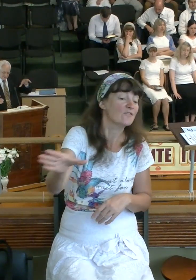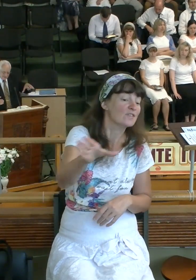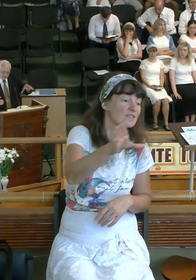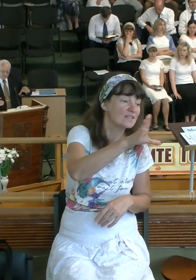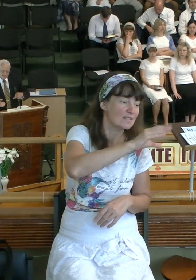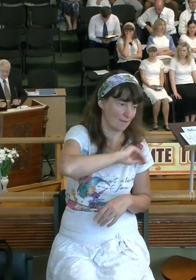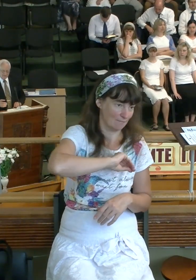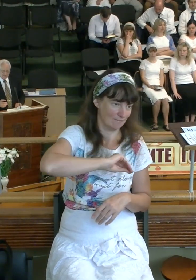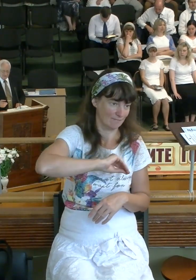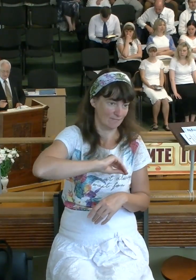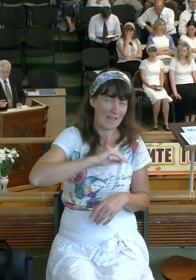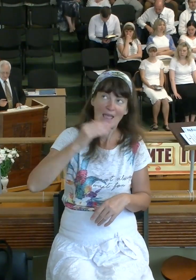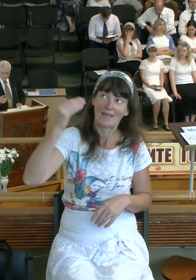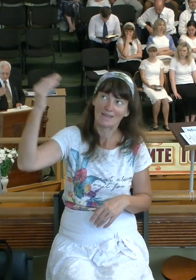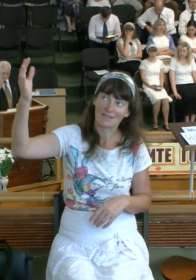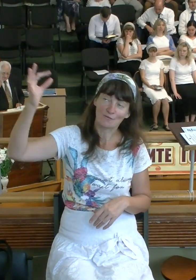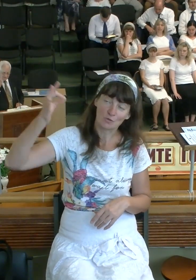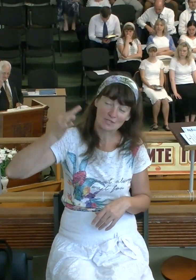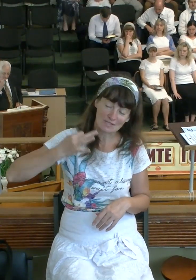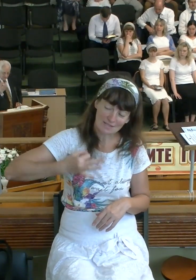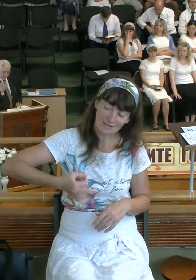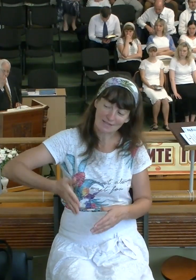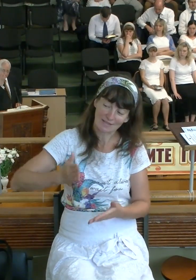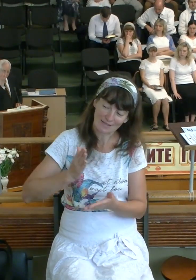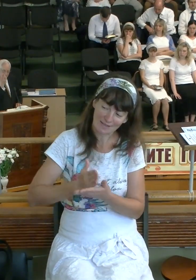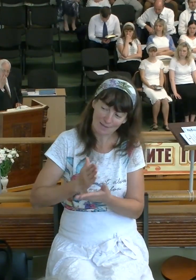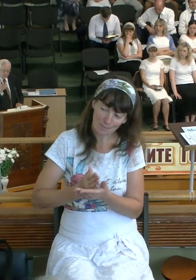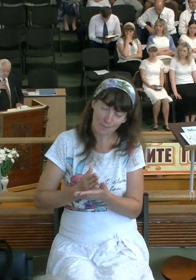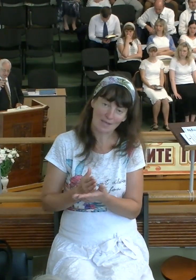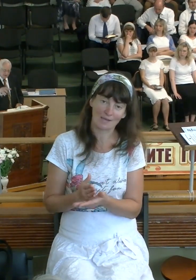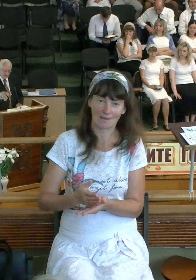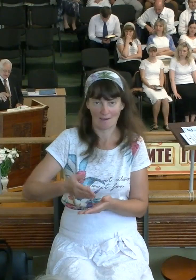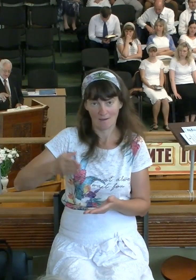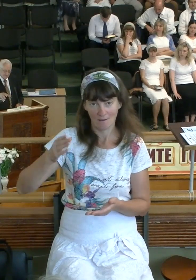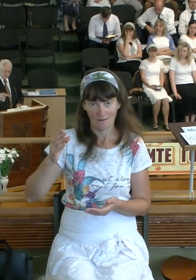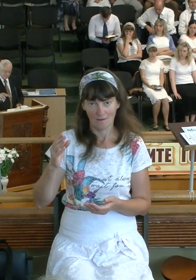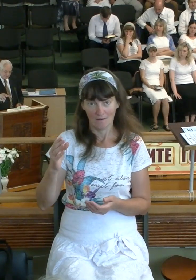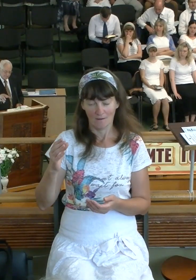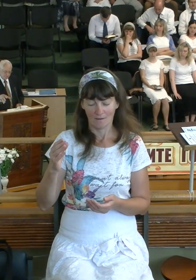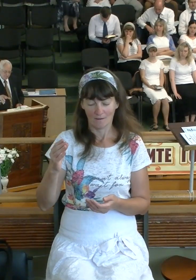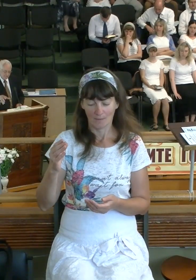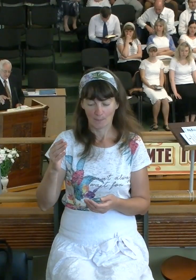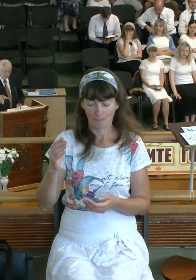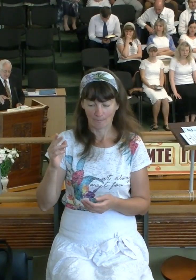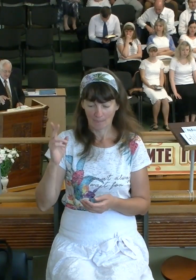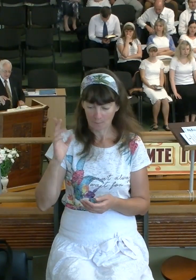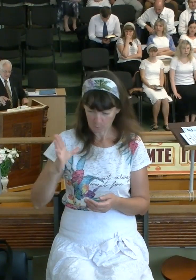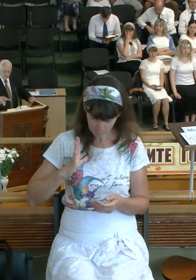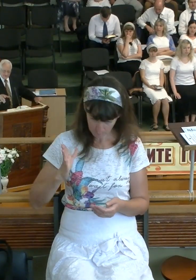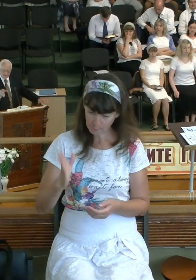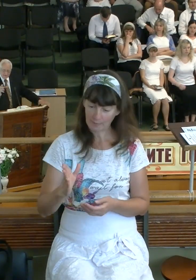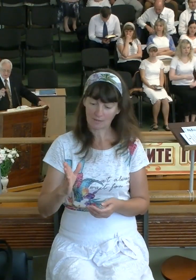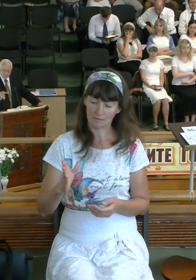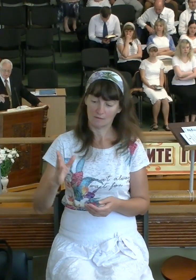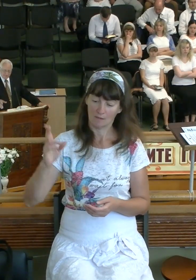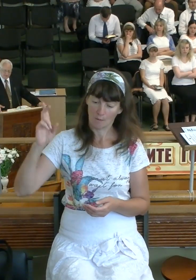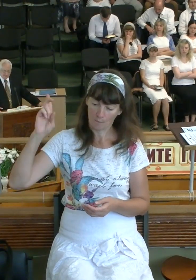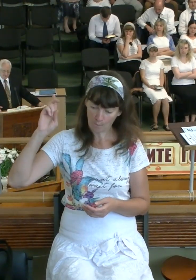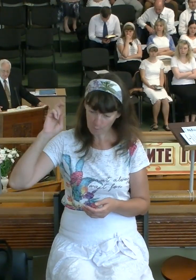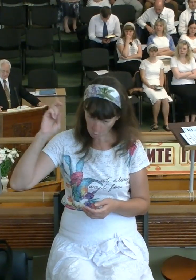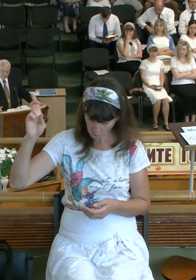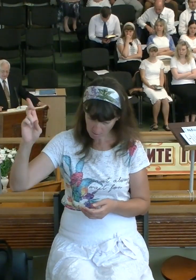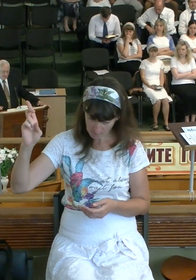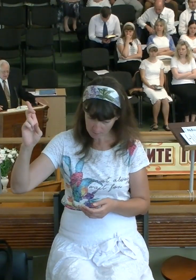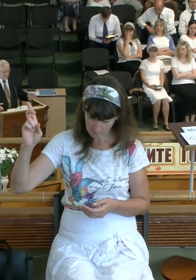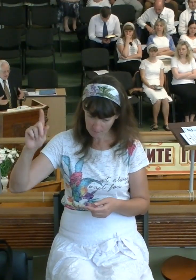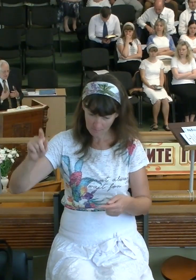управляет. Его Сын, имея божественное свойство, небесное воплотился и стал нашим